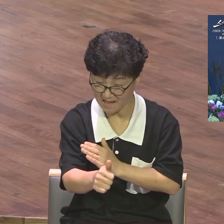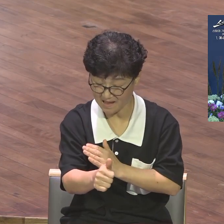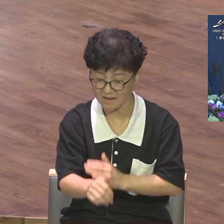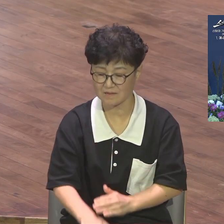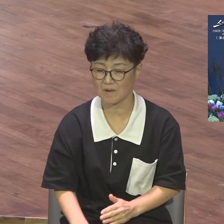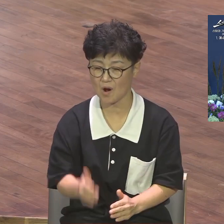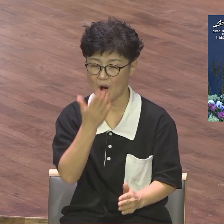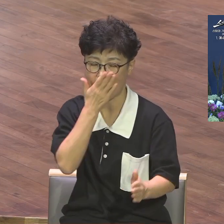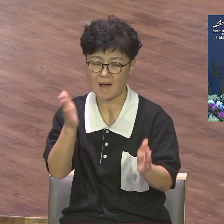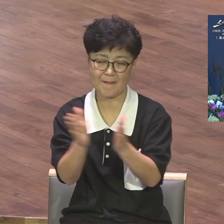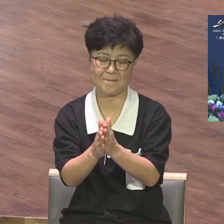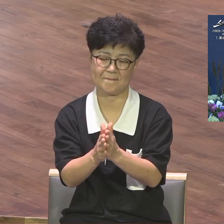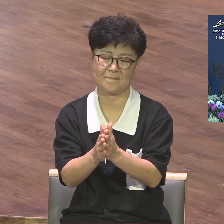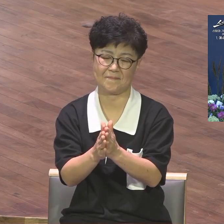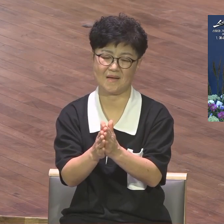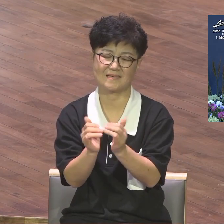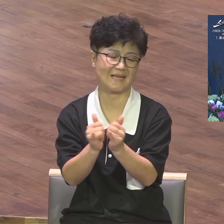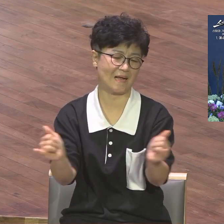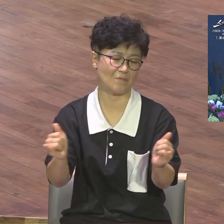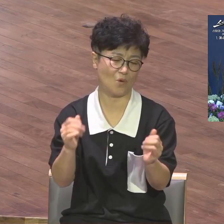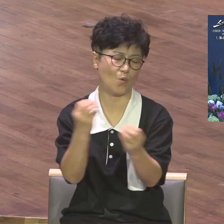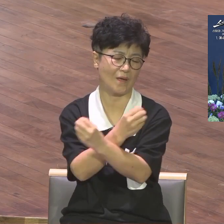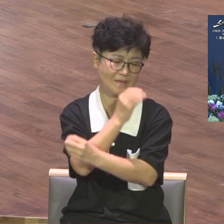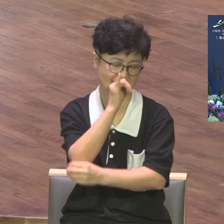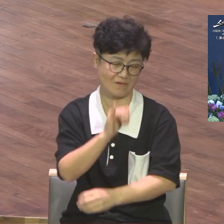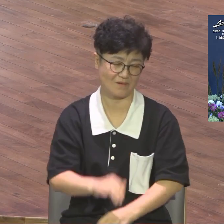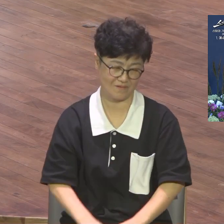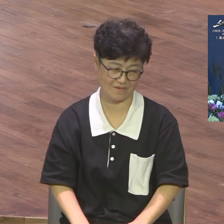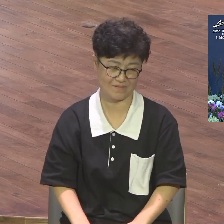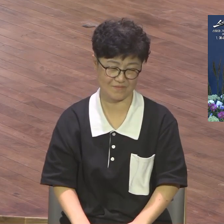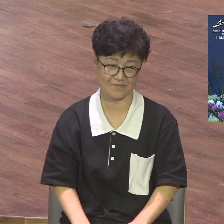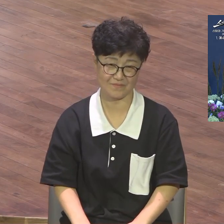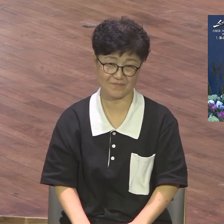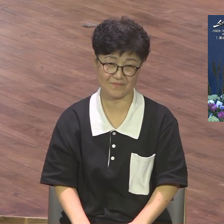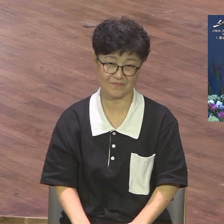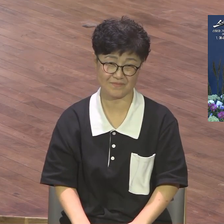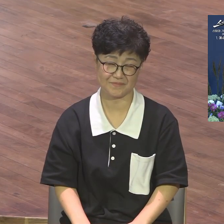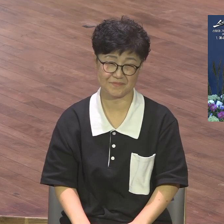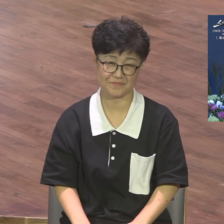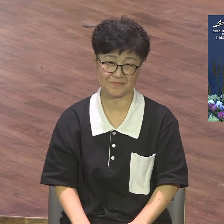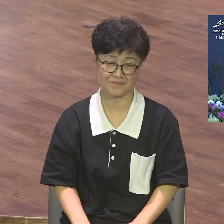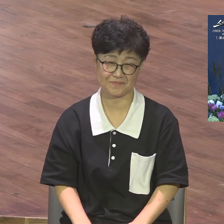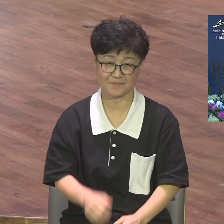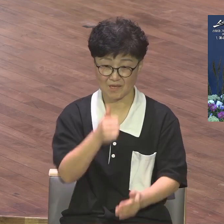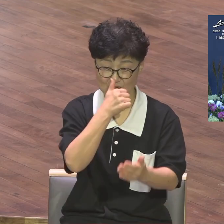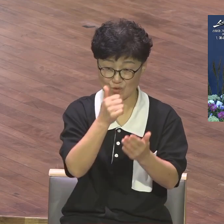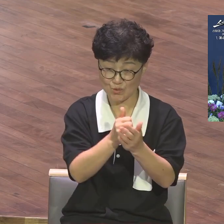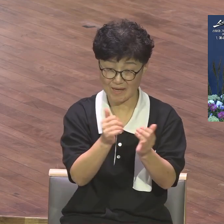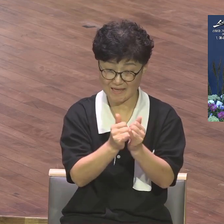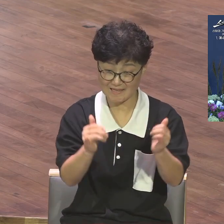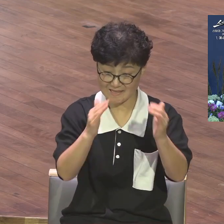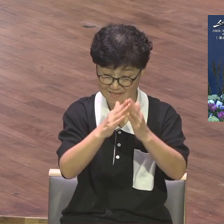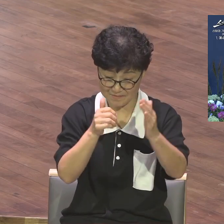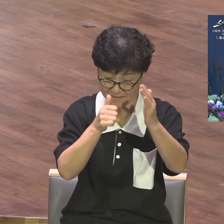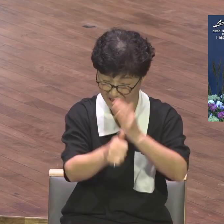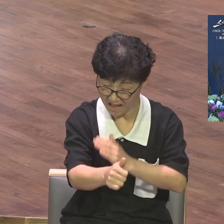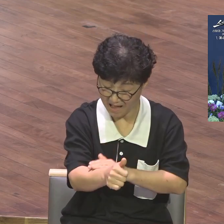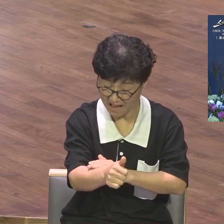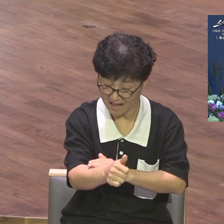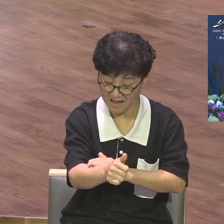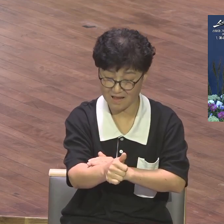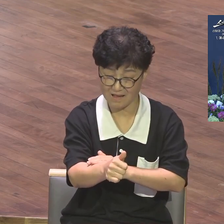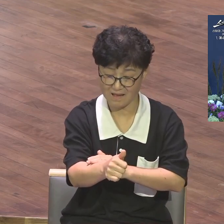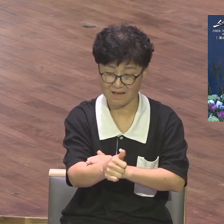것을 제지하기 위한 수단으로 사회적 추방이라는 관행이 널리 존재했다. 죄인의 집에 들어가서 요청에